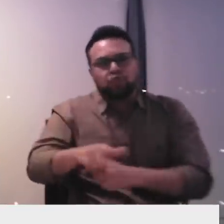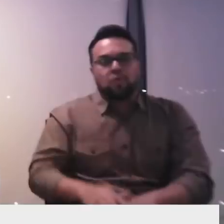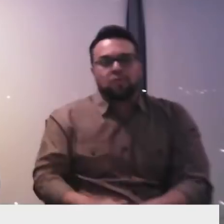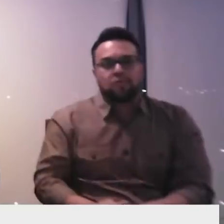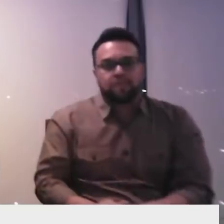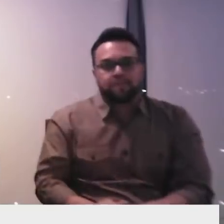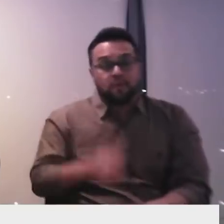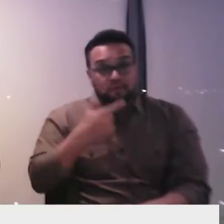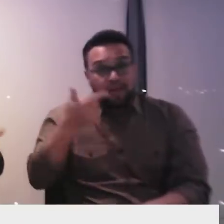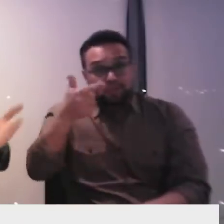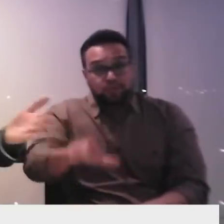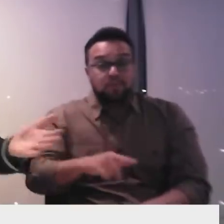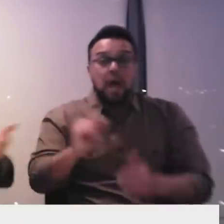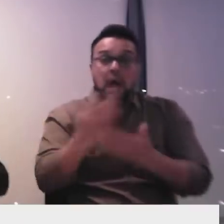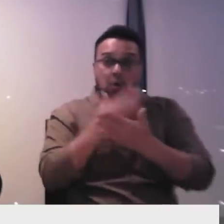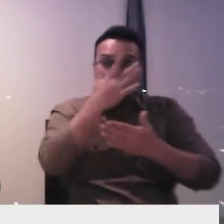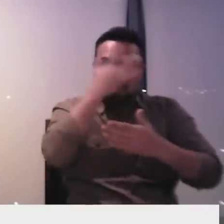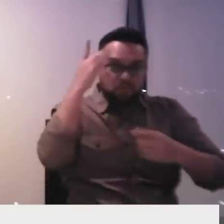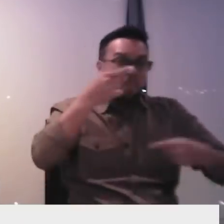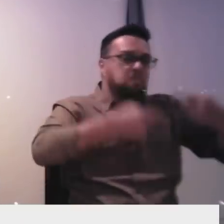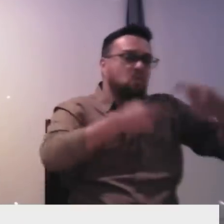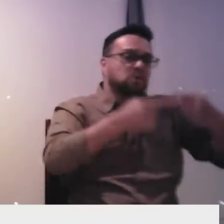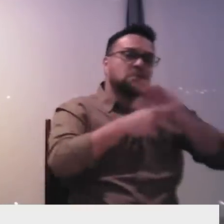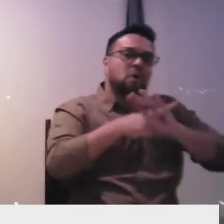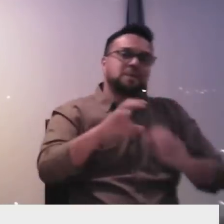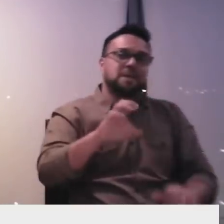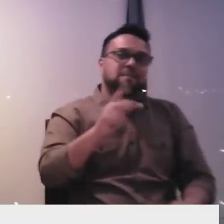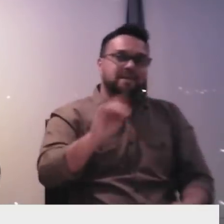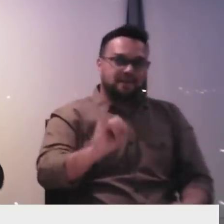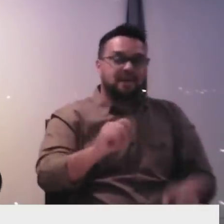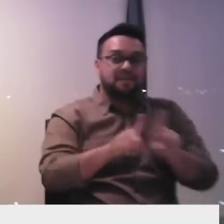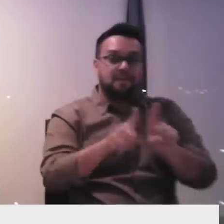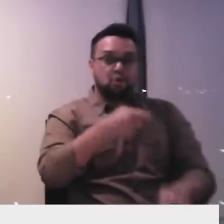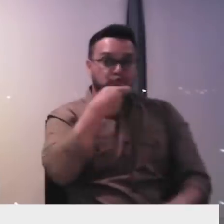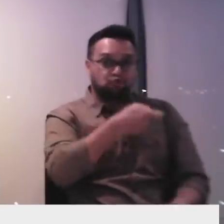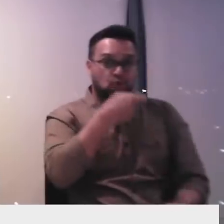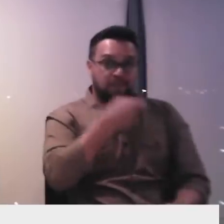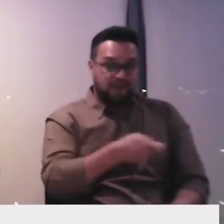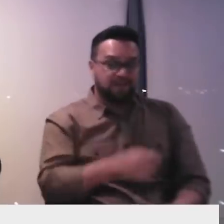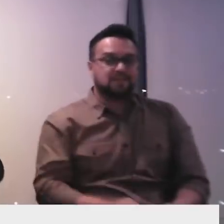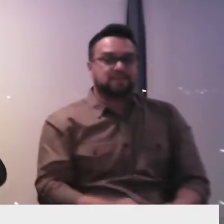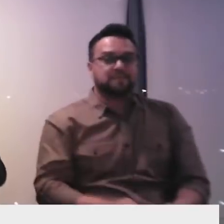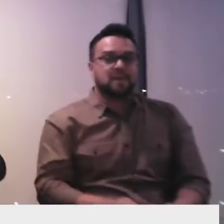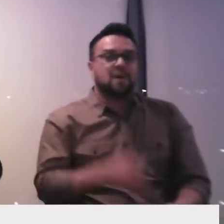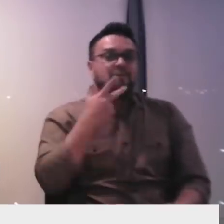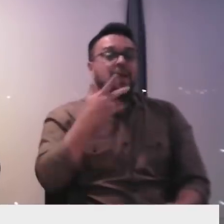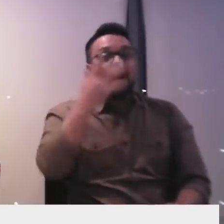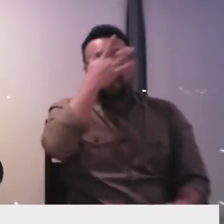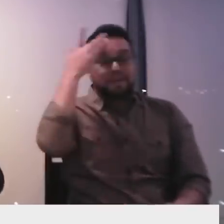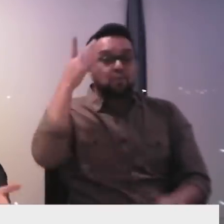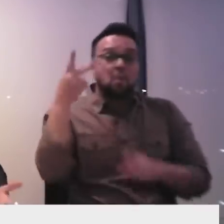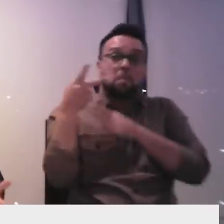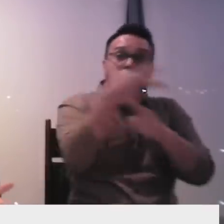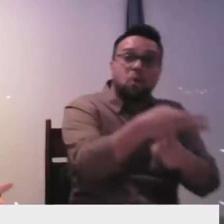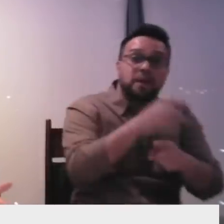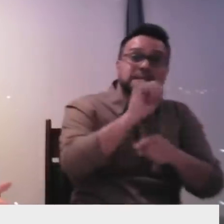busca, né, os políticos da CPI e os jornalistas dizem que a pessoa só tem que procurar o tratamento